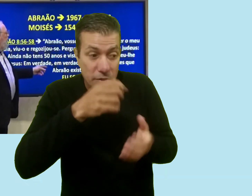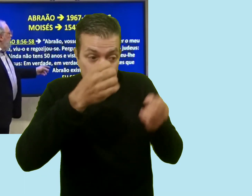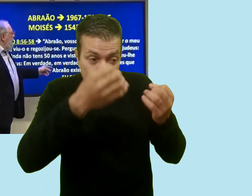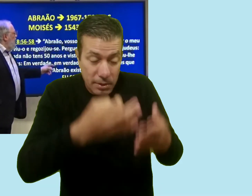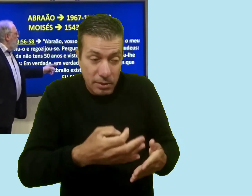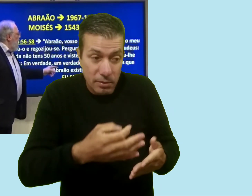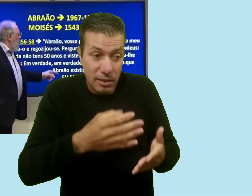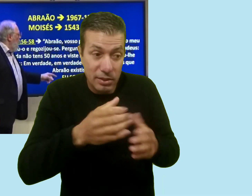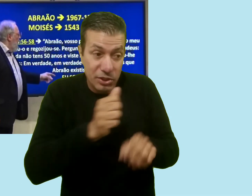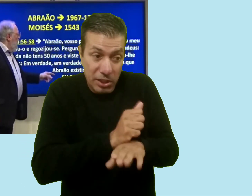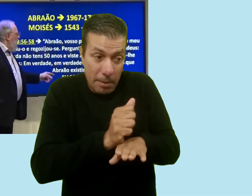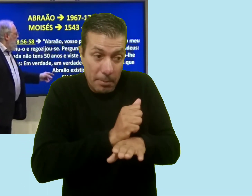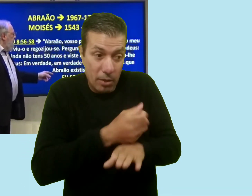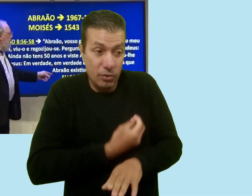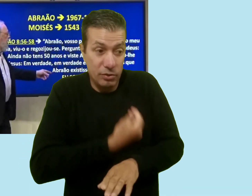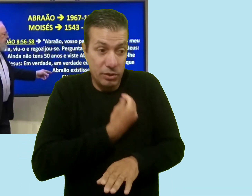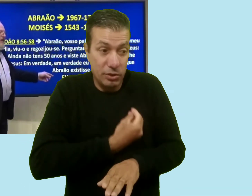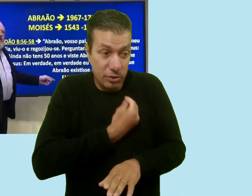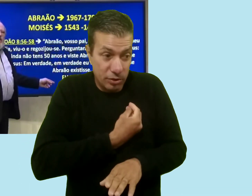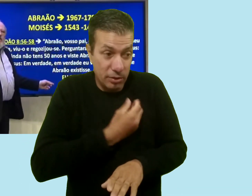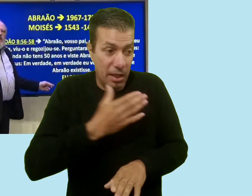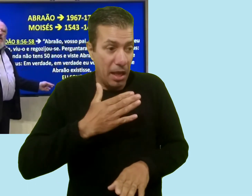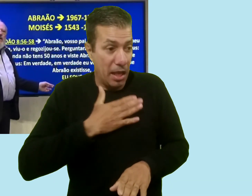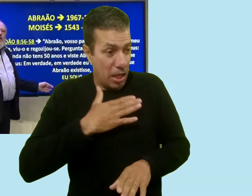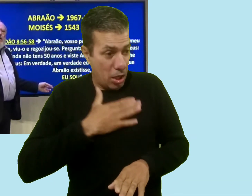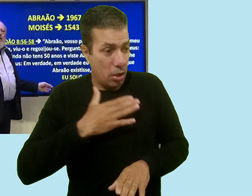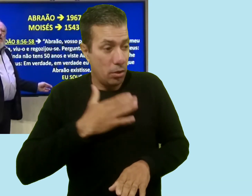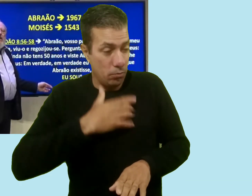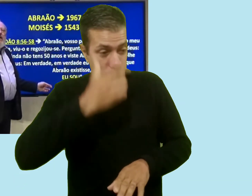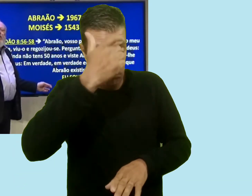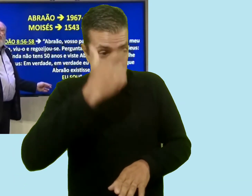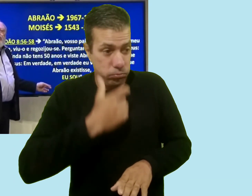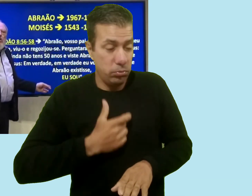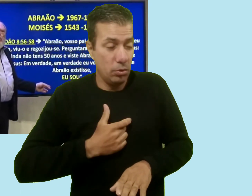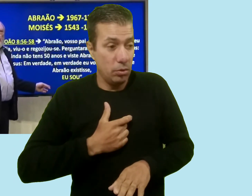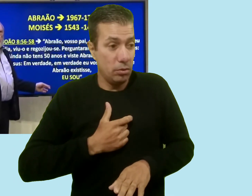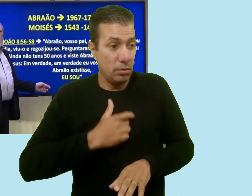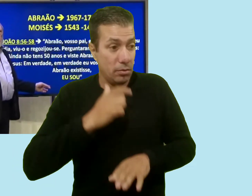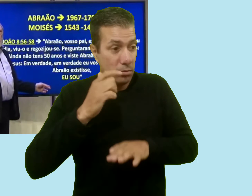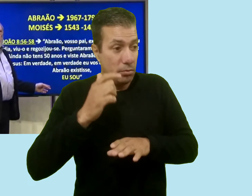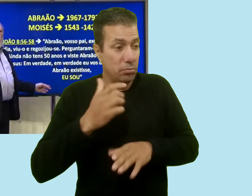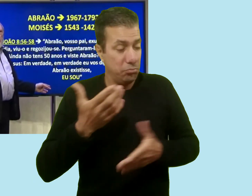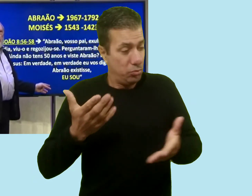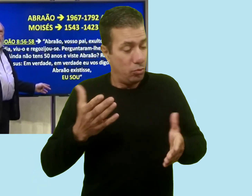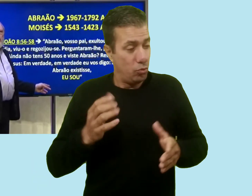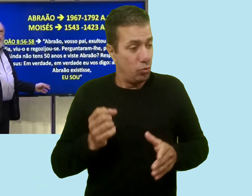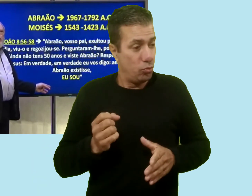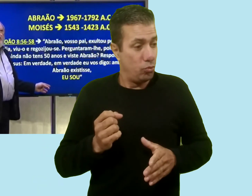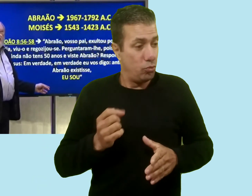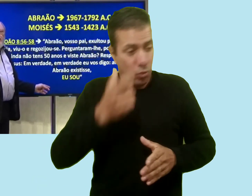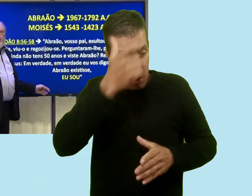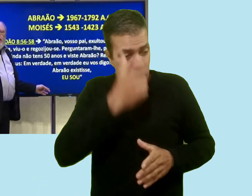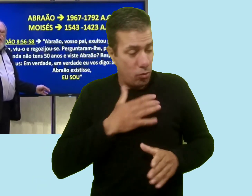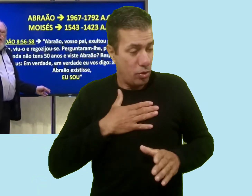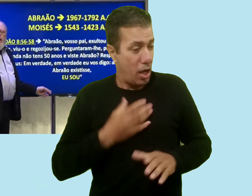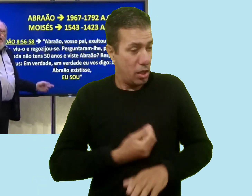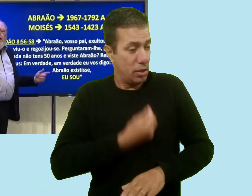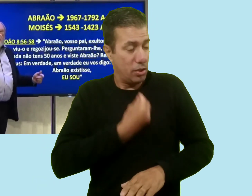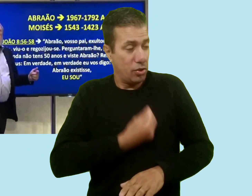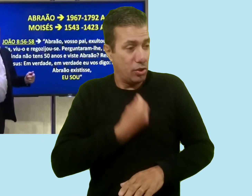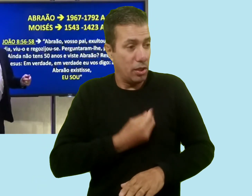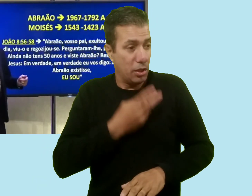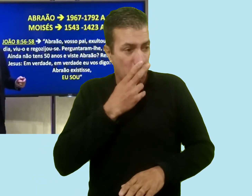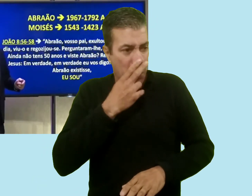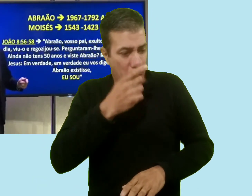verdade eu vos digo, antes que Abrão existisse, eu sou. Jesus está dizendo assim: